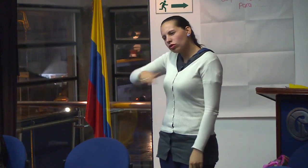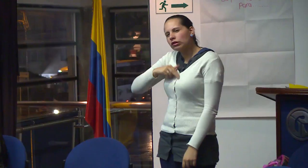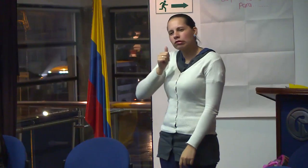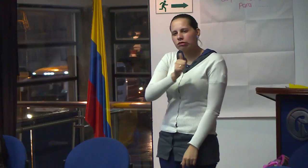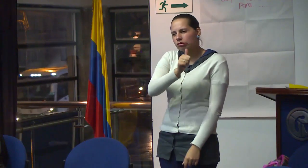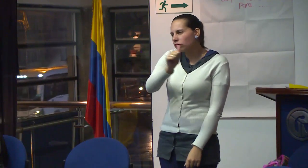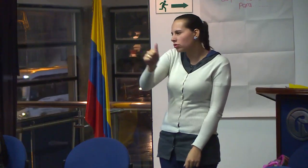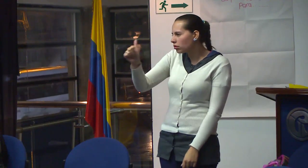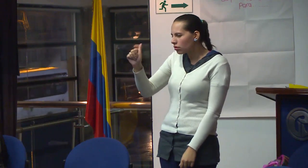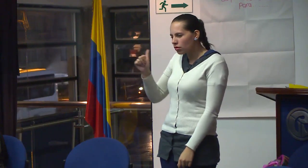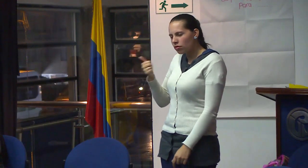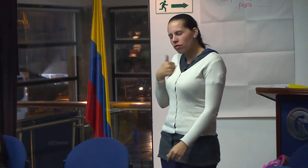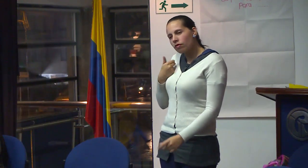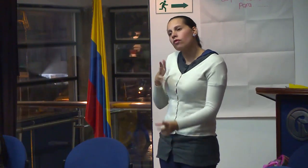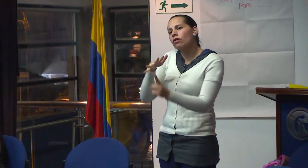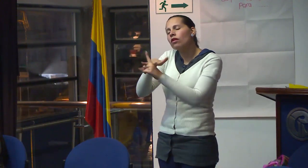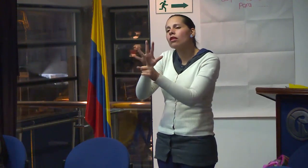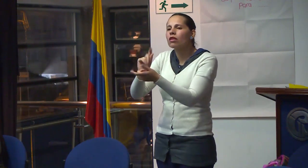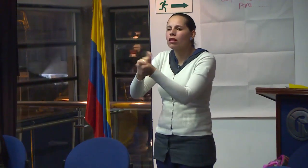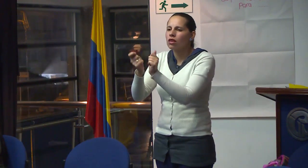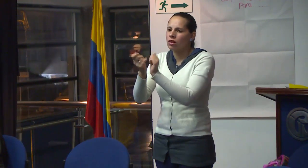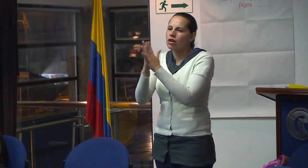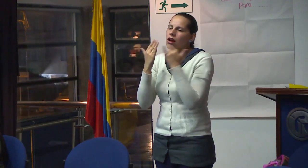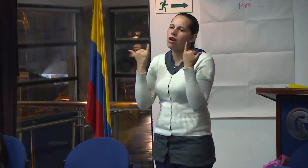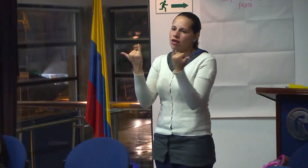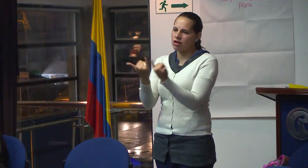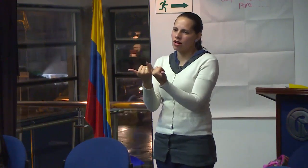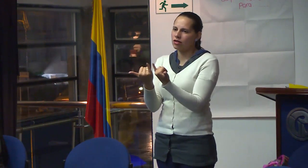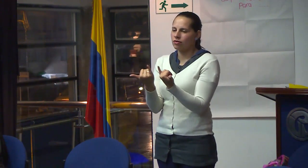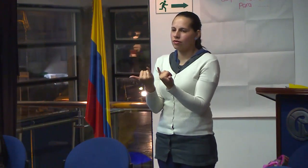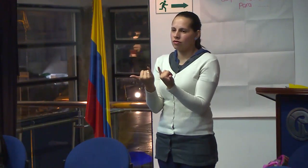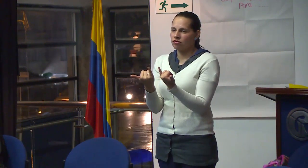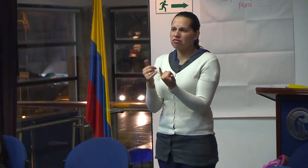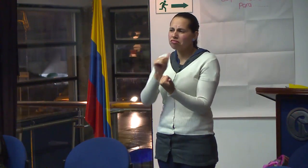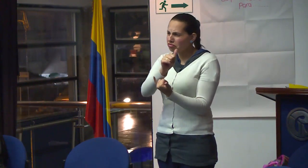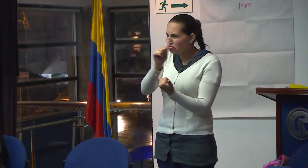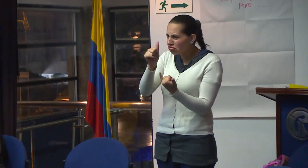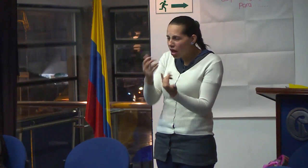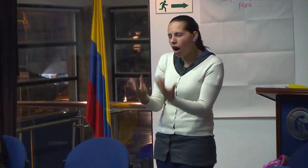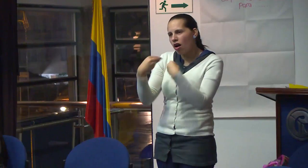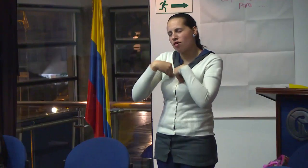nuestra realidad para que ellos puedan tomar acción. Porque desde ese hecho